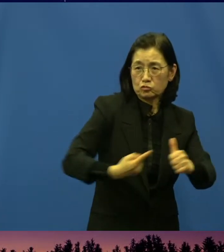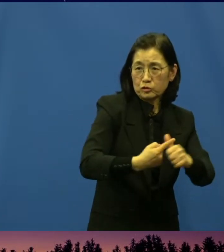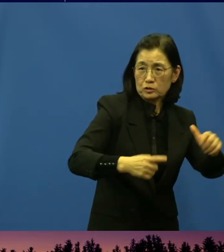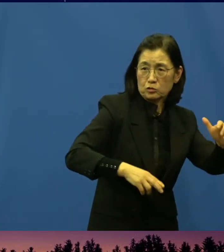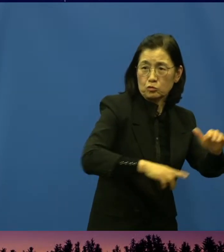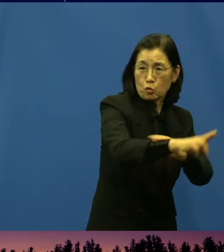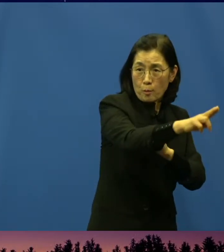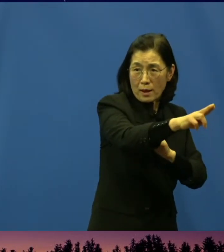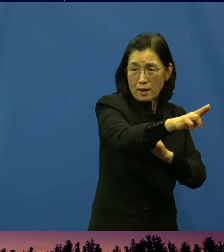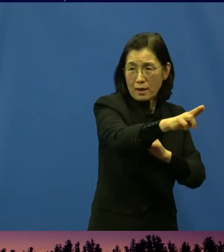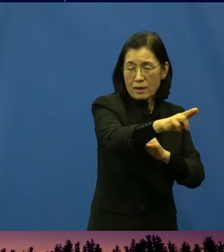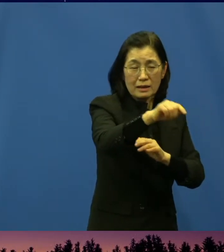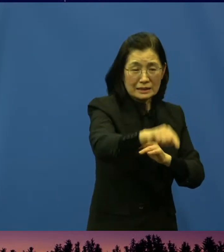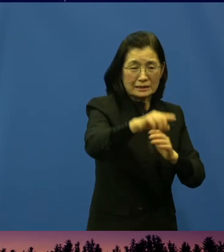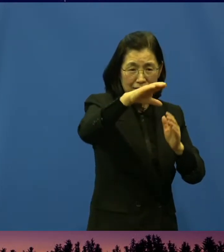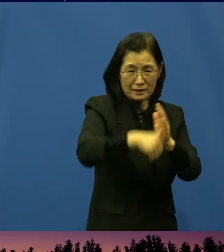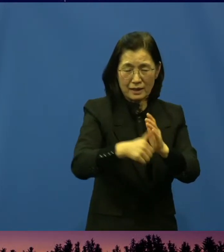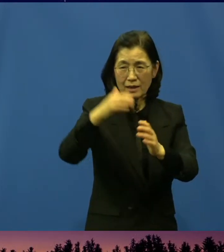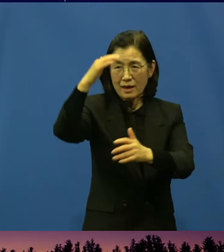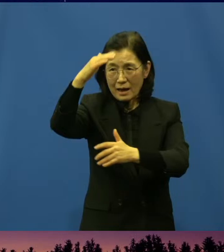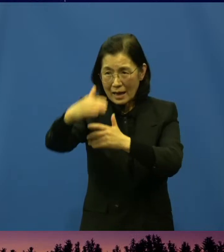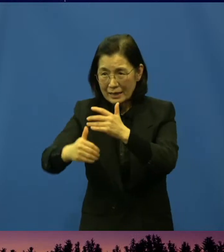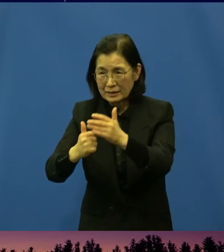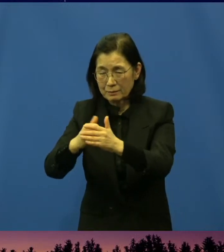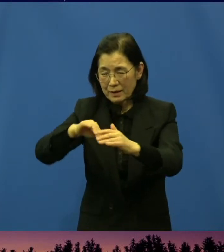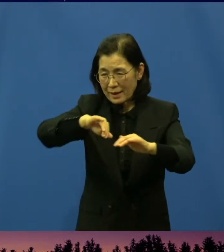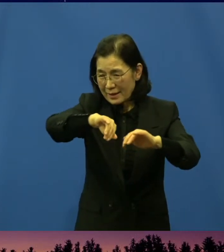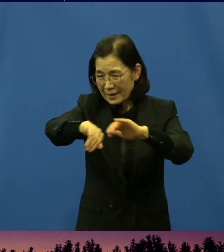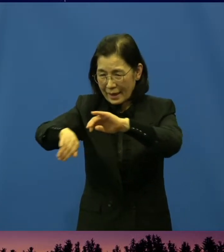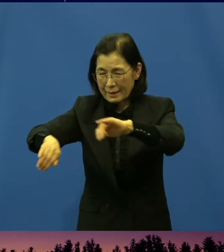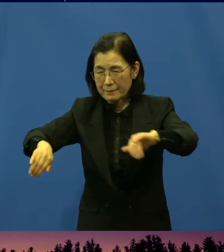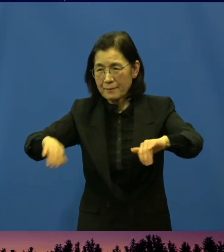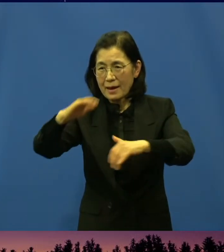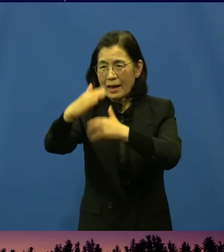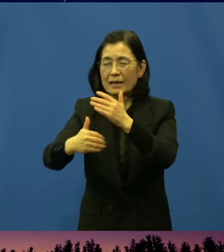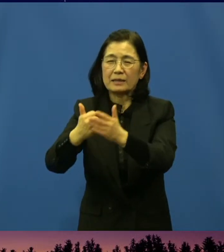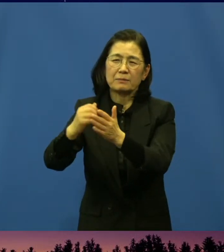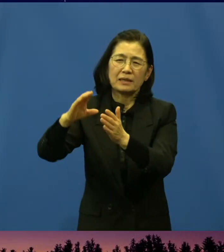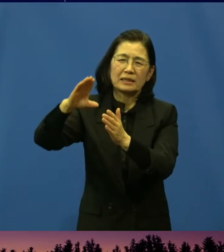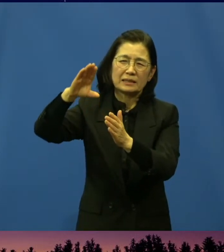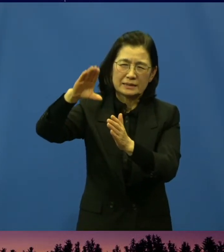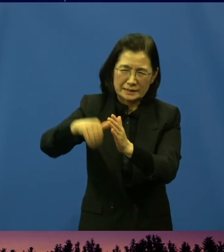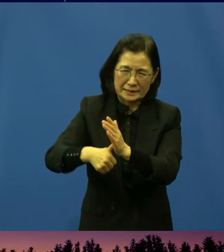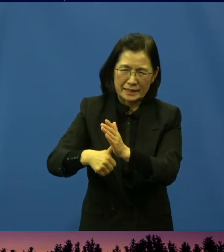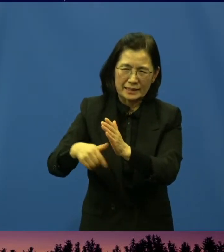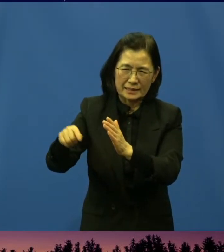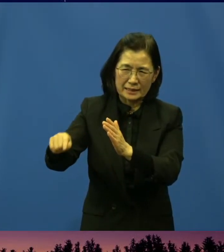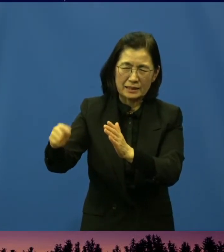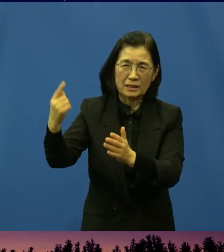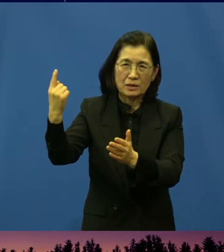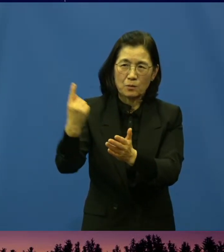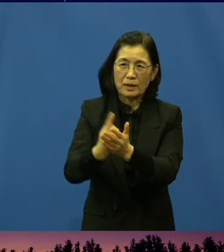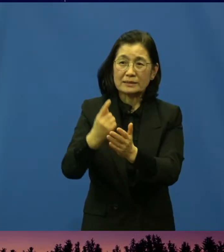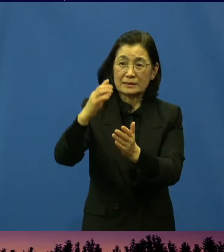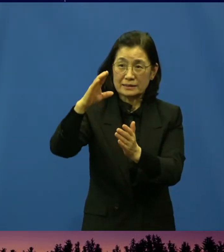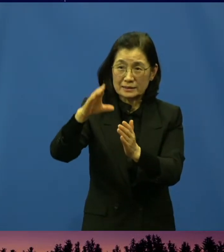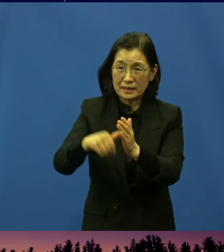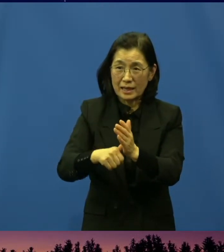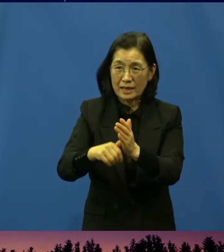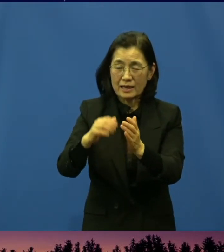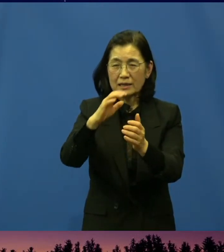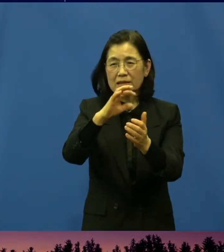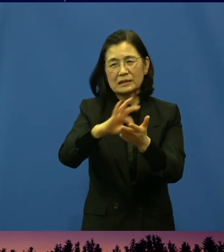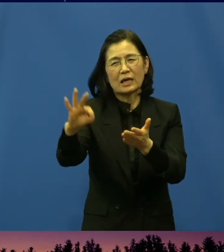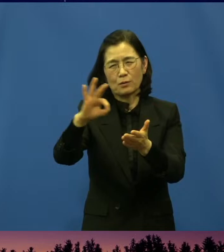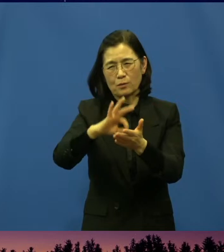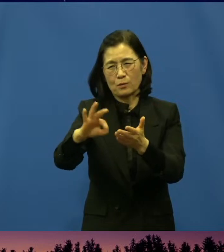하나님의 개입, 이 카이로스가 오기 전에 자기가 뭘 하려고 하는 거죠. 시간의 개념을 잘못 이해한 거예요.